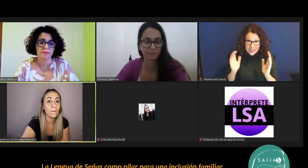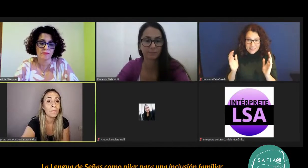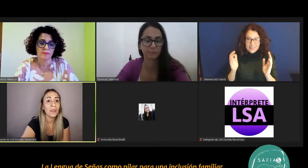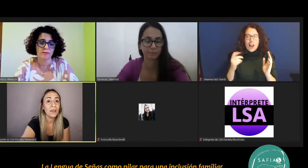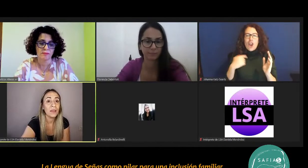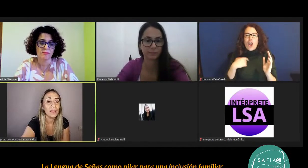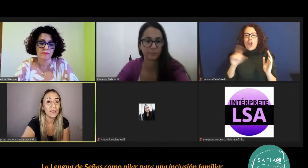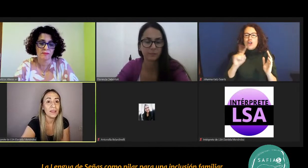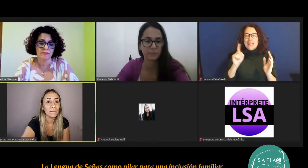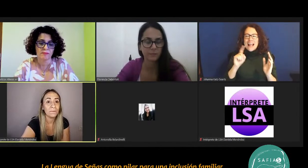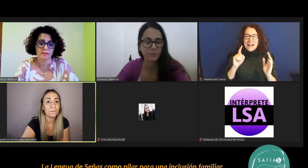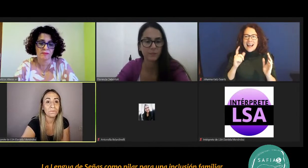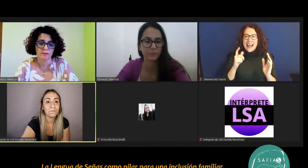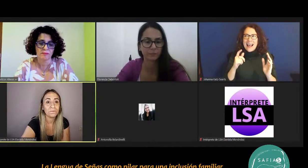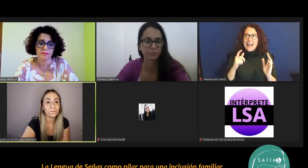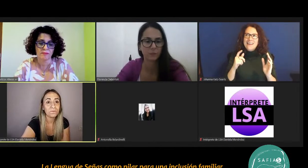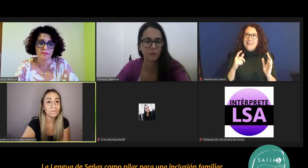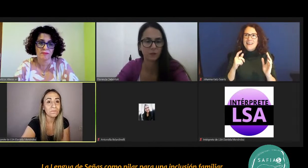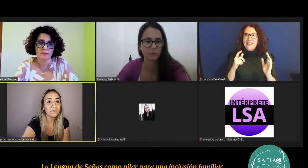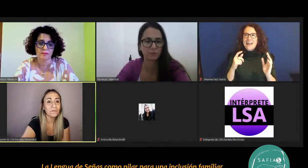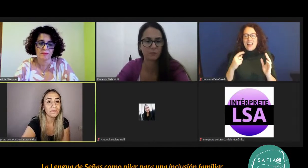alternativo.